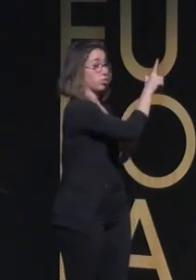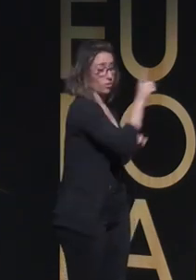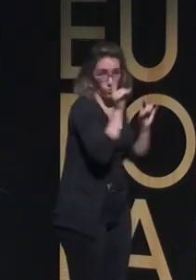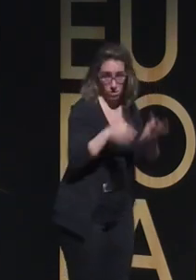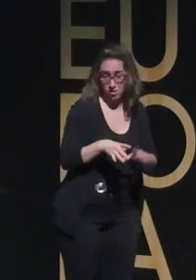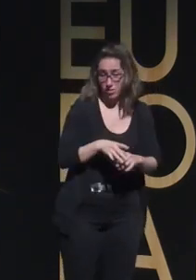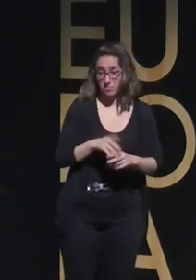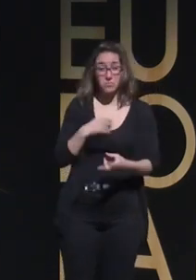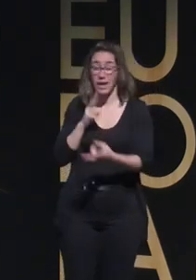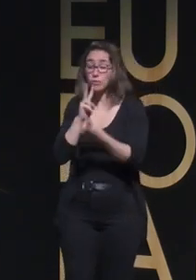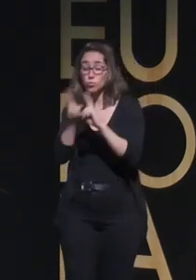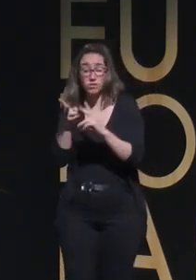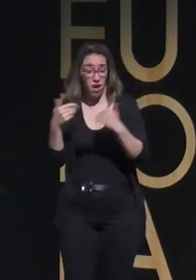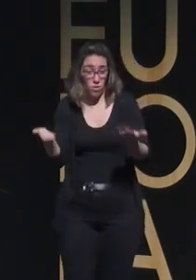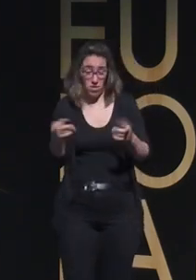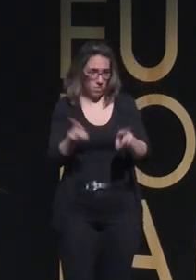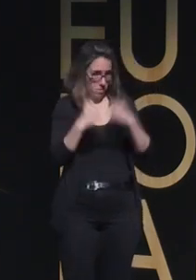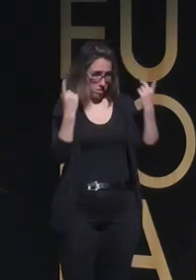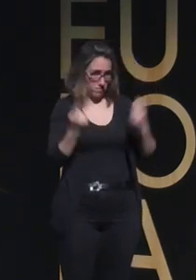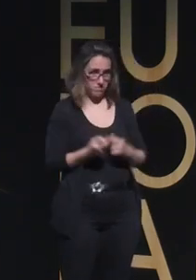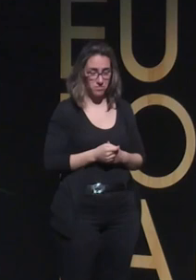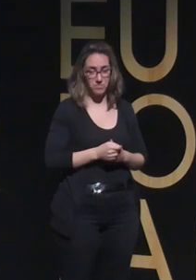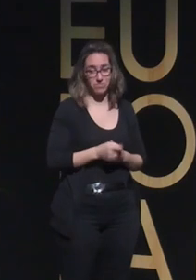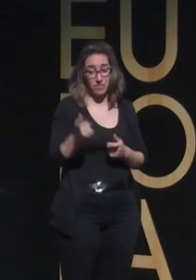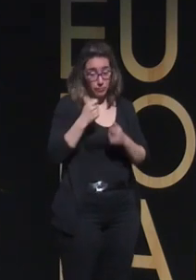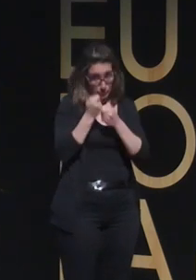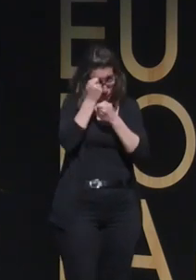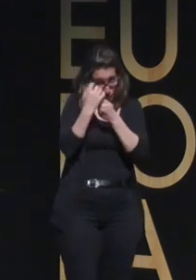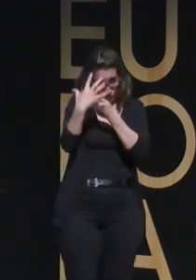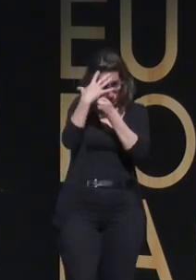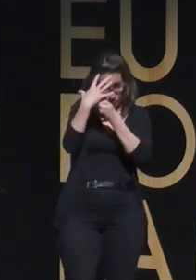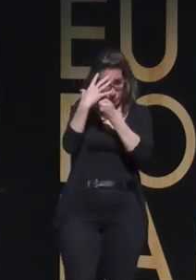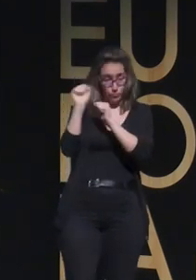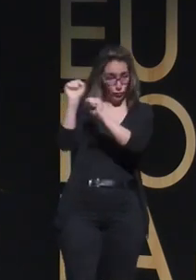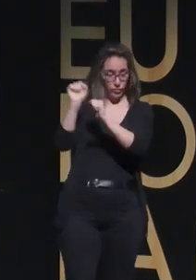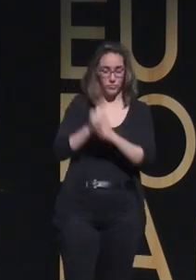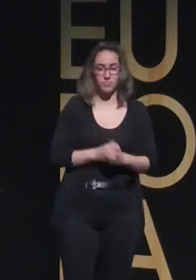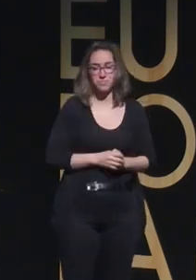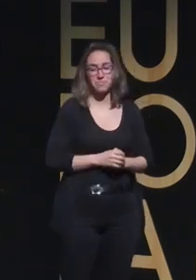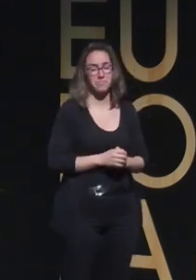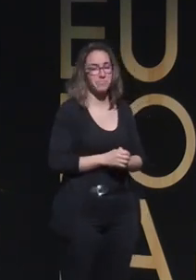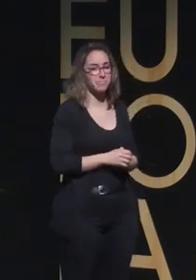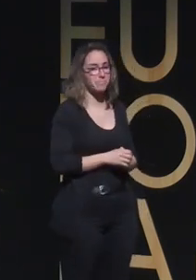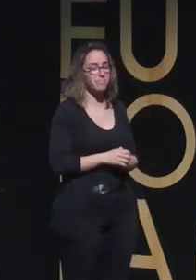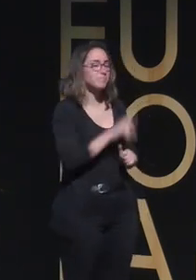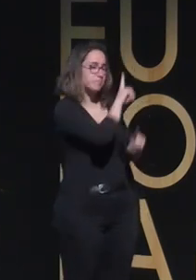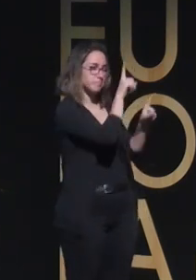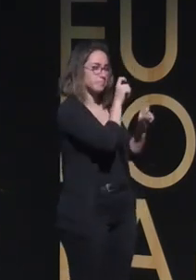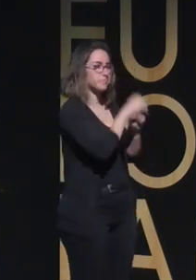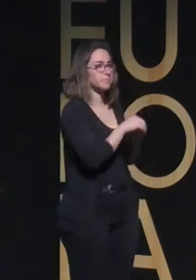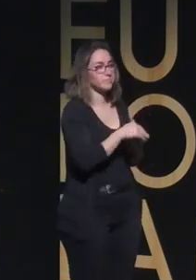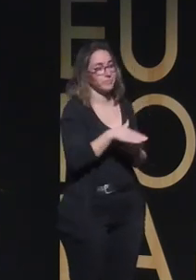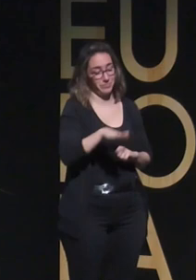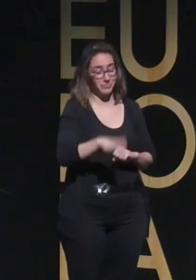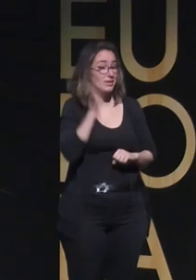igual lo que respondas. Paraguas y saludo, ¿no? Sí, yo creo que sí. Va, ¿qué hacer cuando una niña de 10